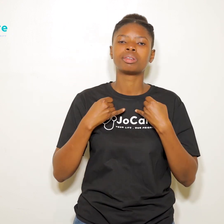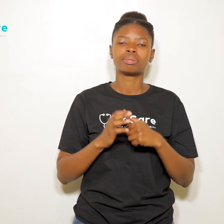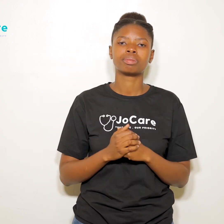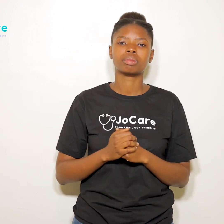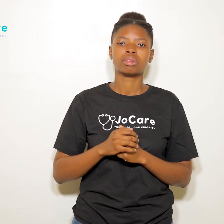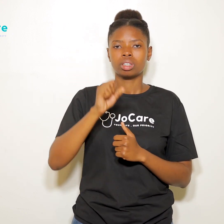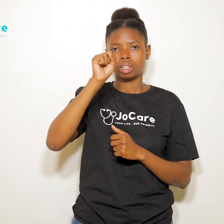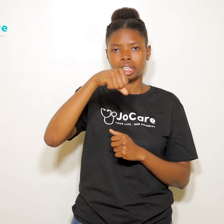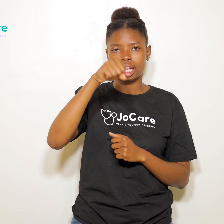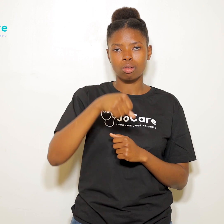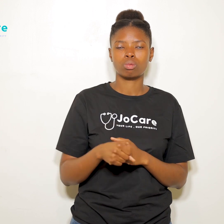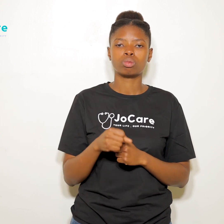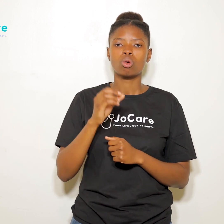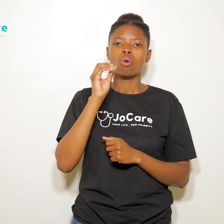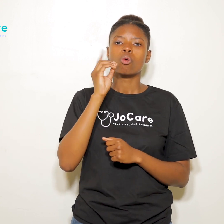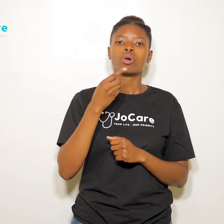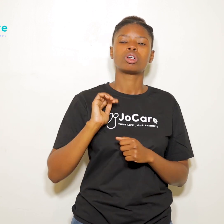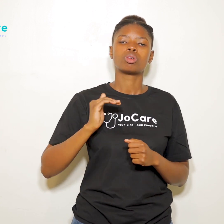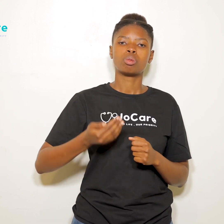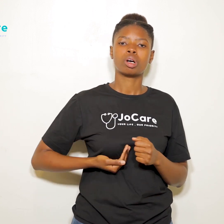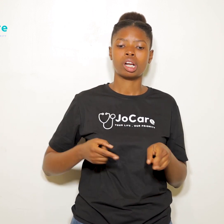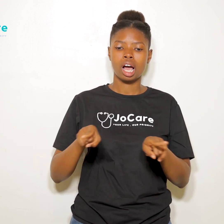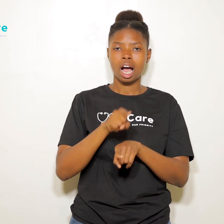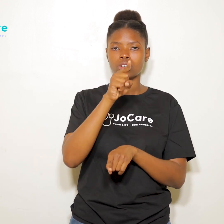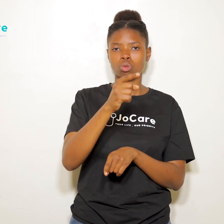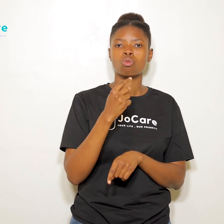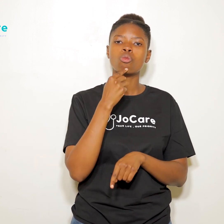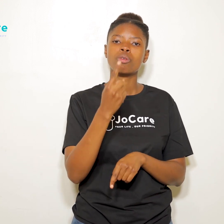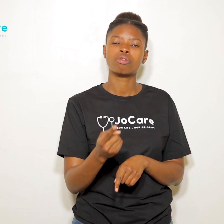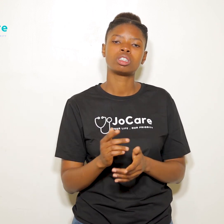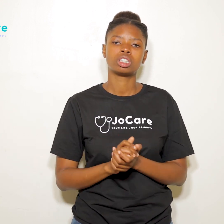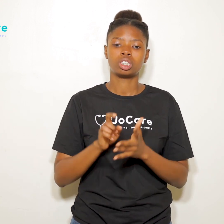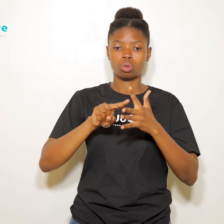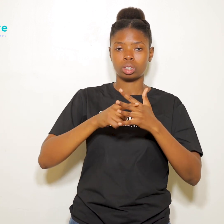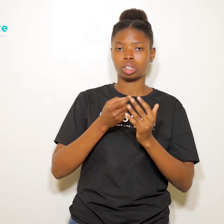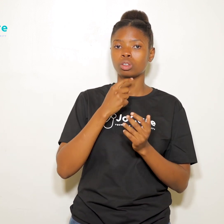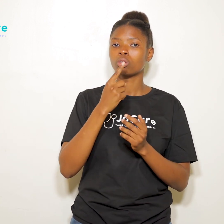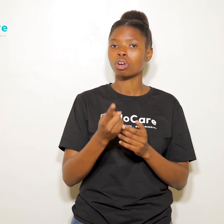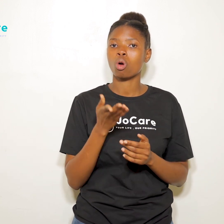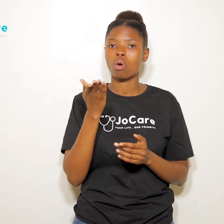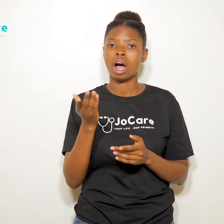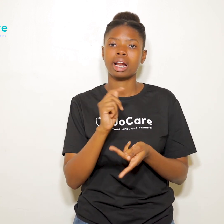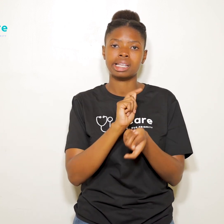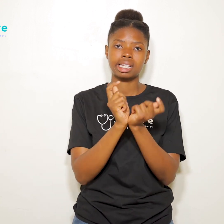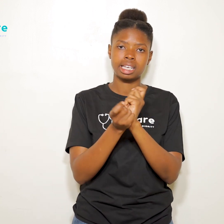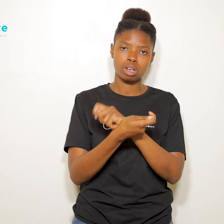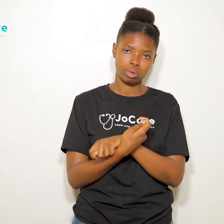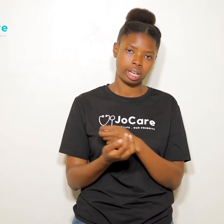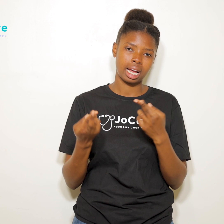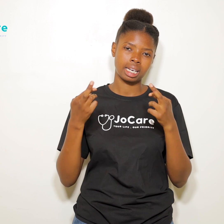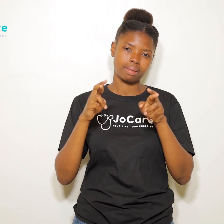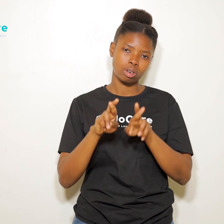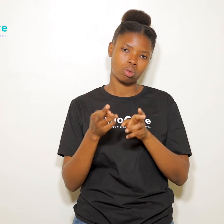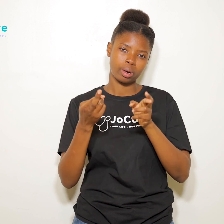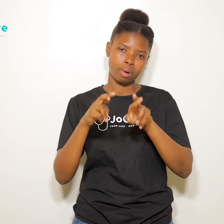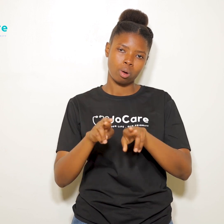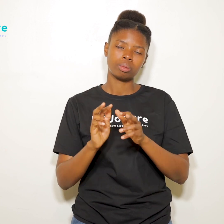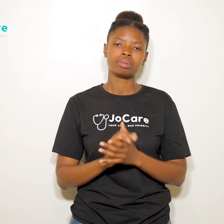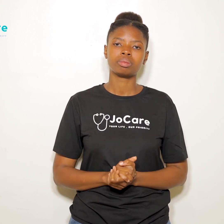k'umugore nk'uko bivuze, ntago twatangiye tuvuga ko hari ihindagurika rigenda ribaho. Ni ukuvuga ngo muri uko